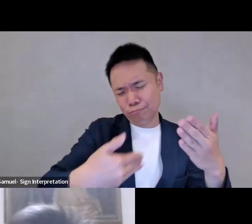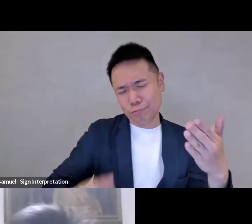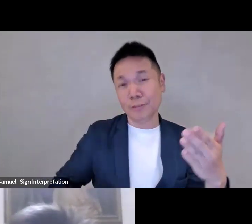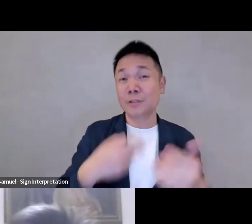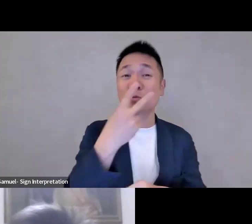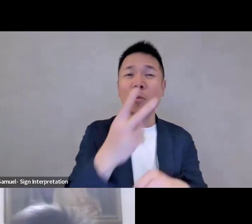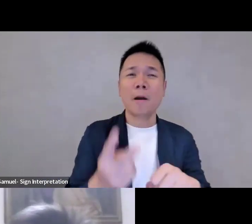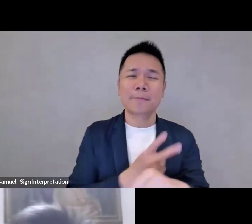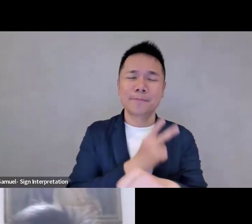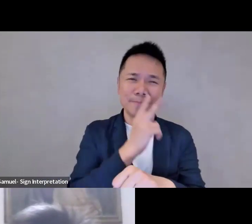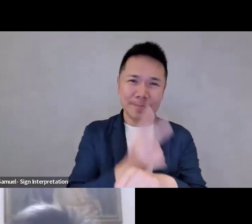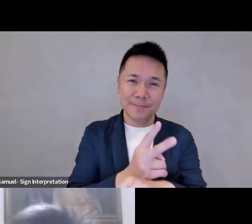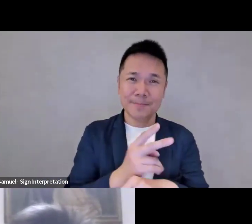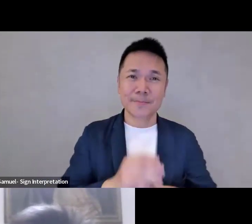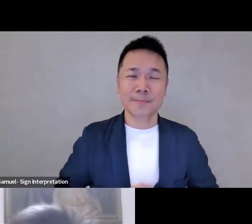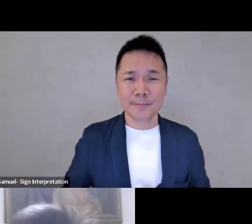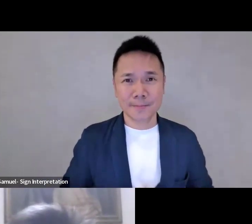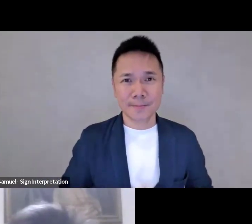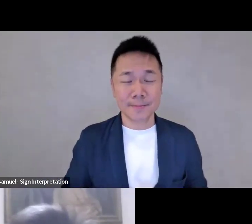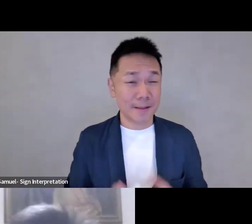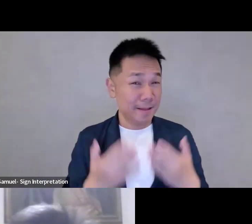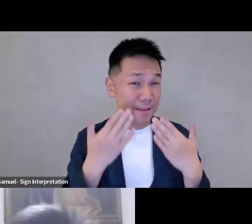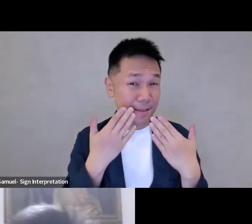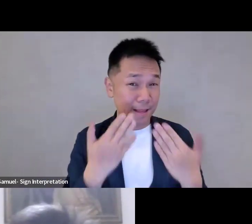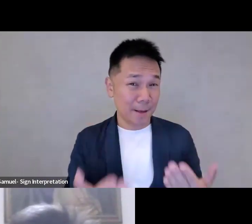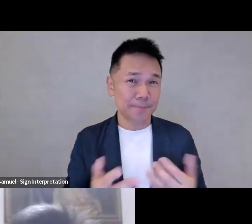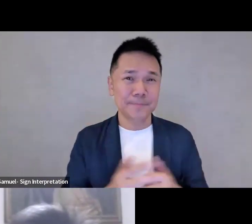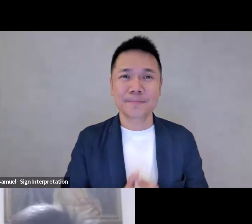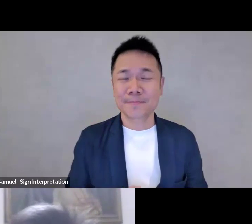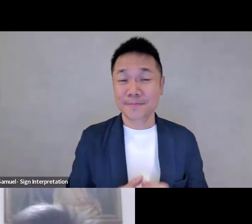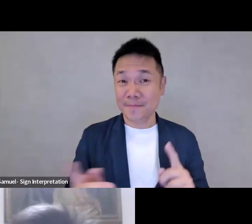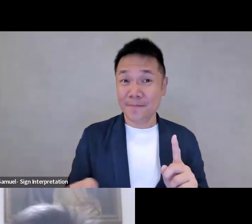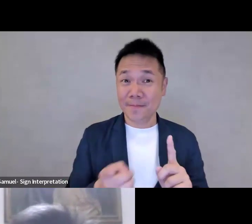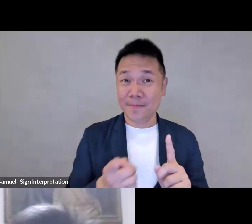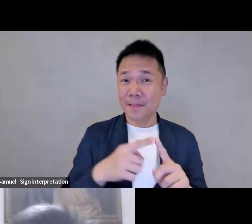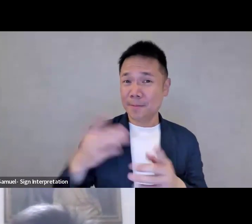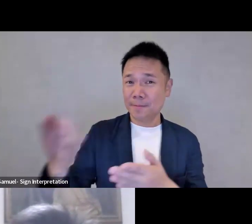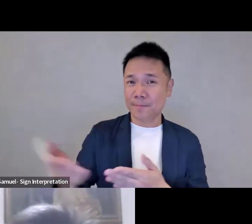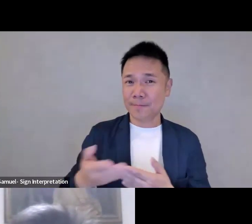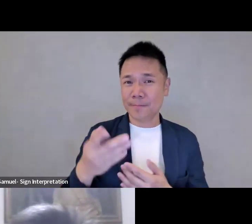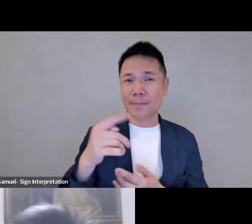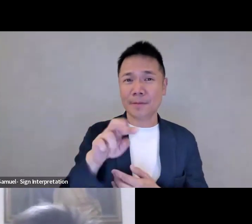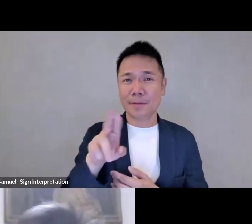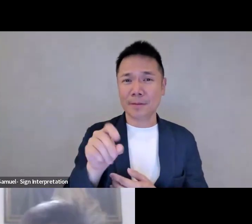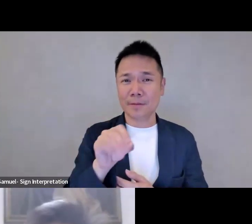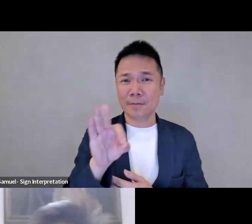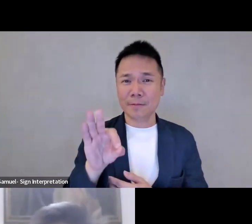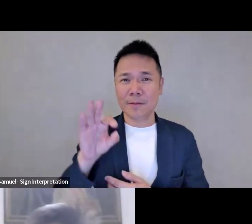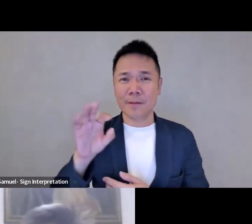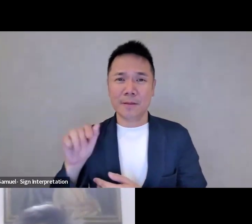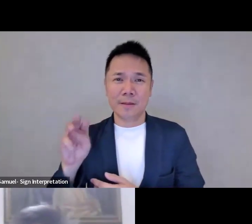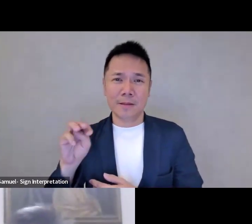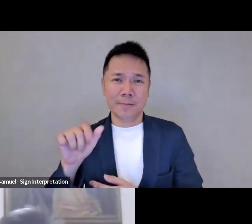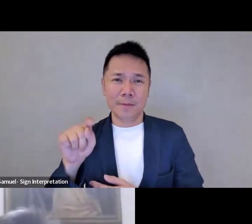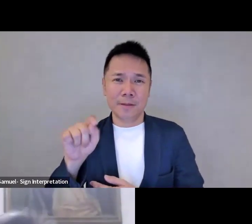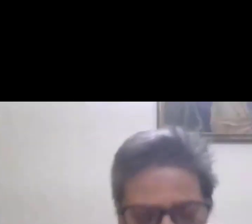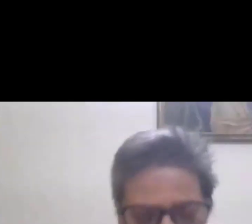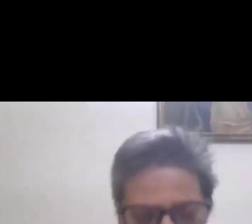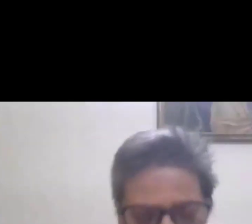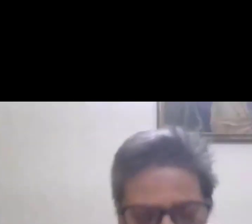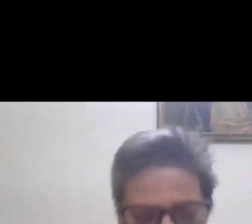所以呢，我们希望有越多的这个讲者来参与是最好的。